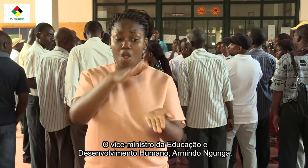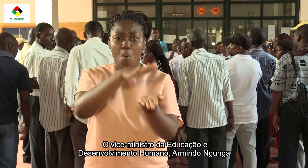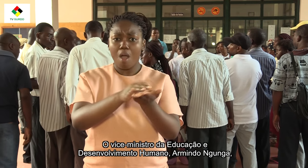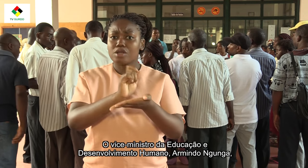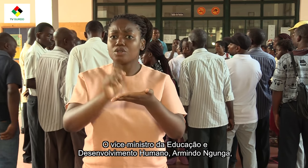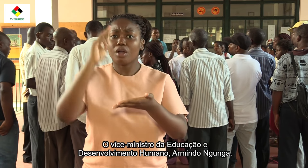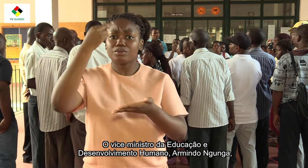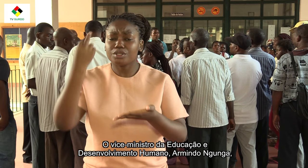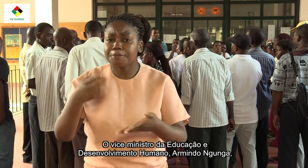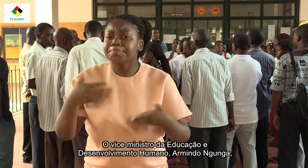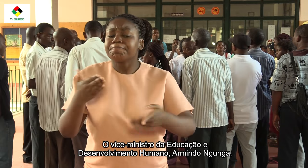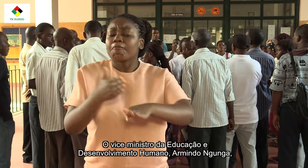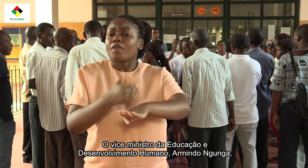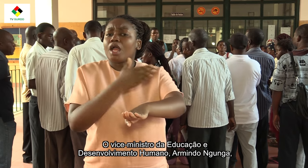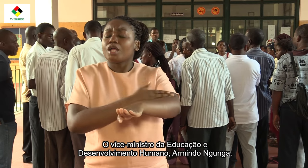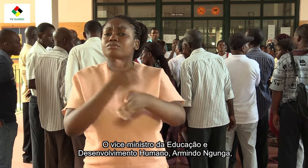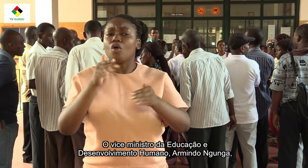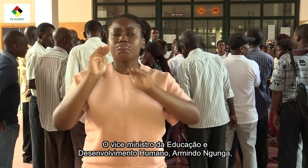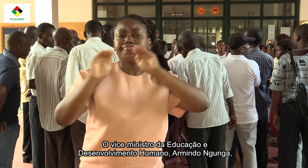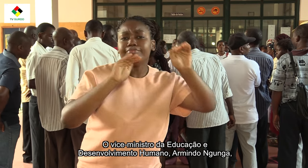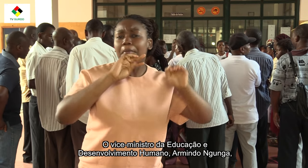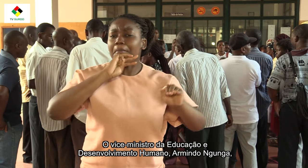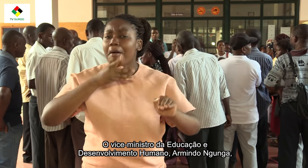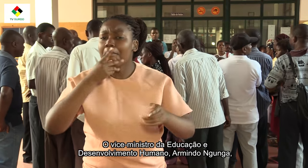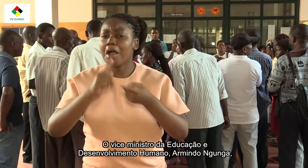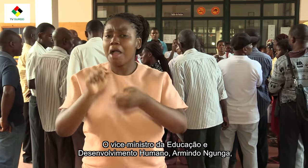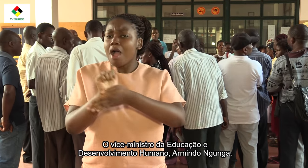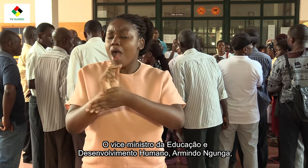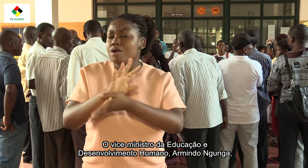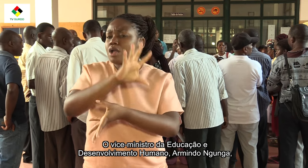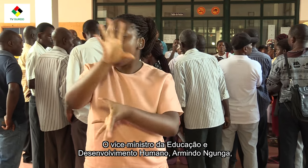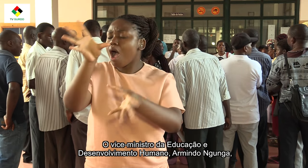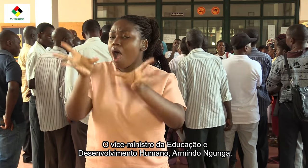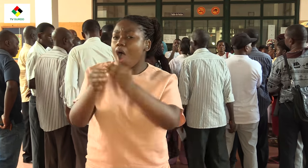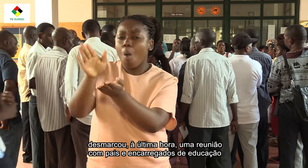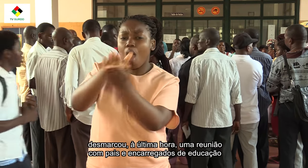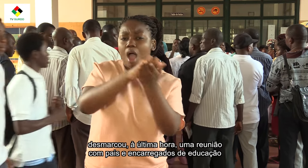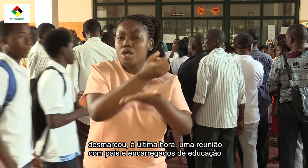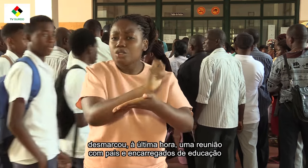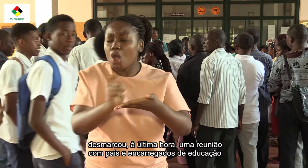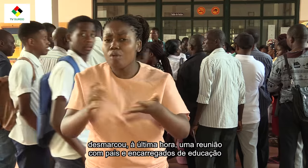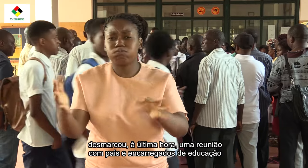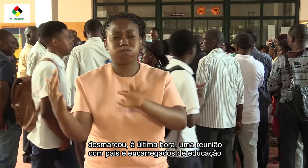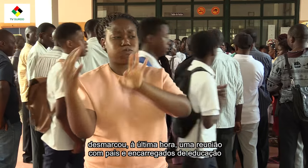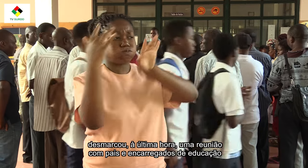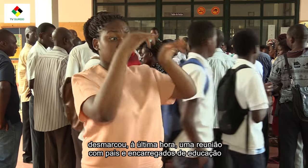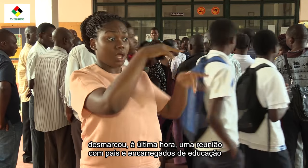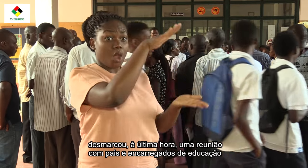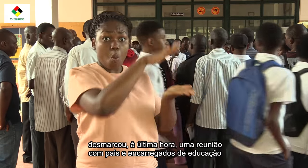O vice-ministro da Educação e Desenvolvimento Humano Armindo Ungunga desmarcou à última hora uma reunião